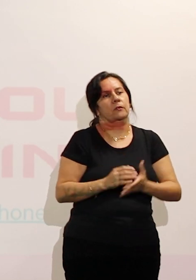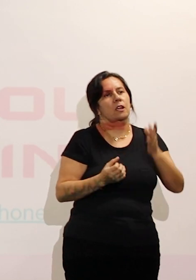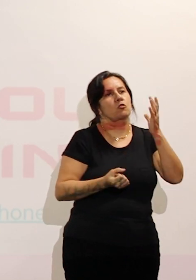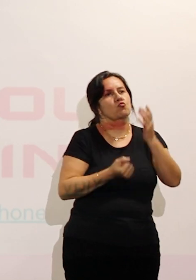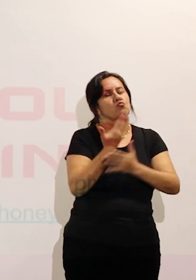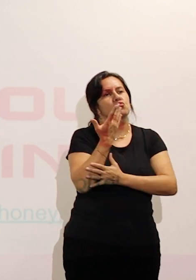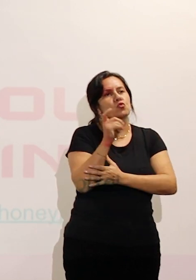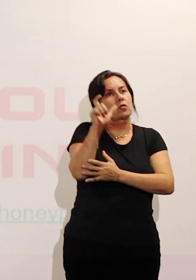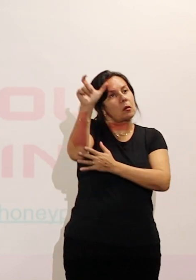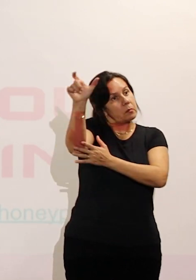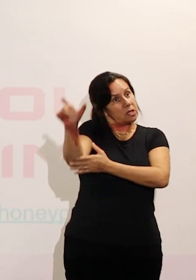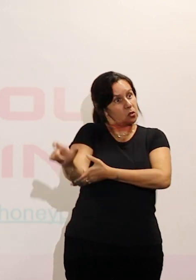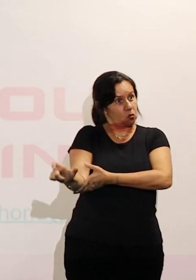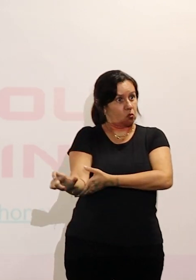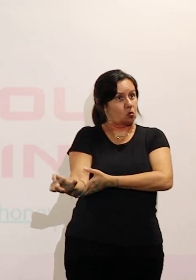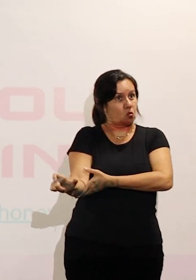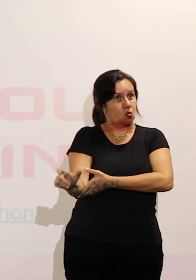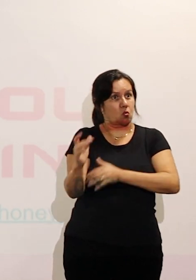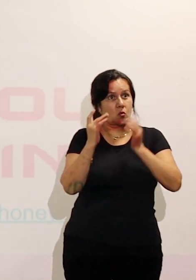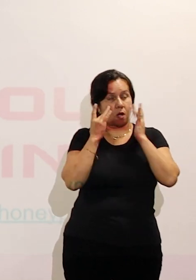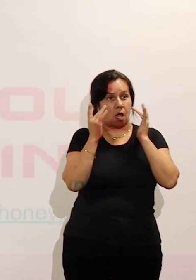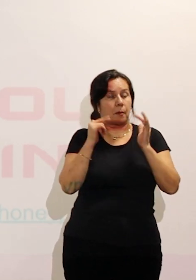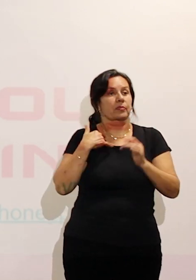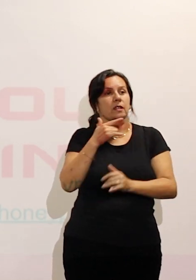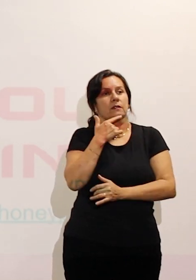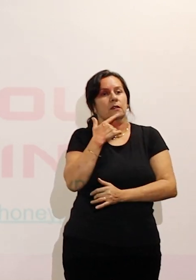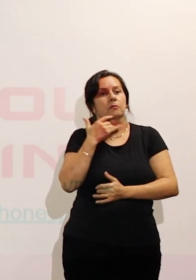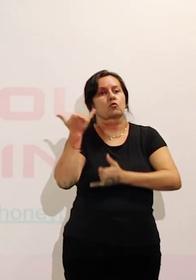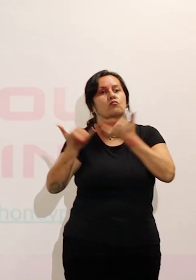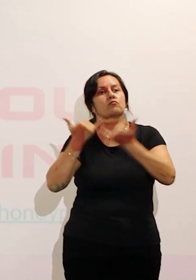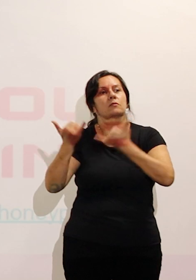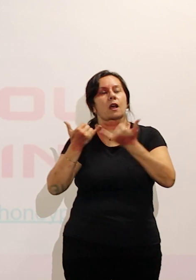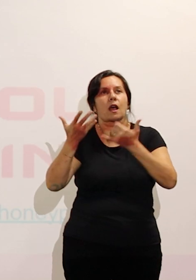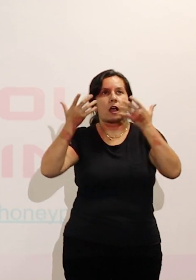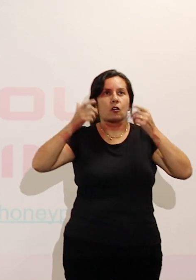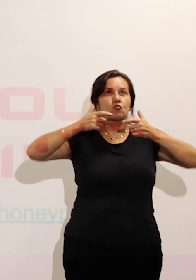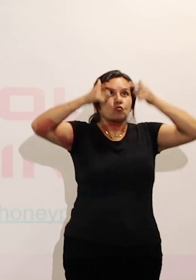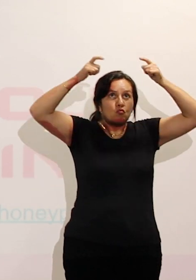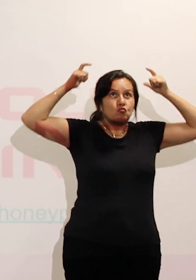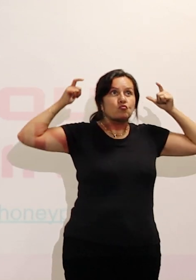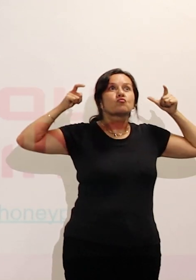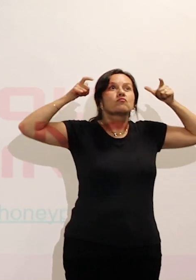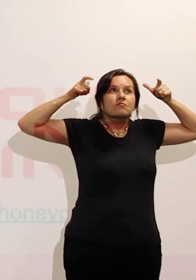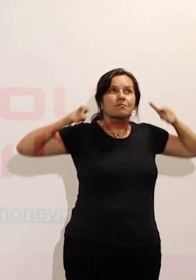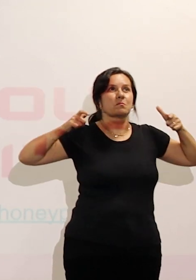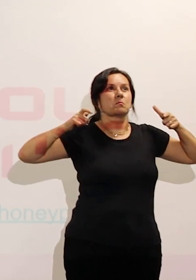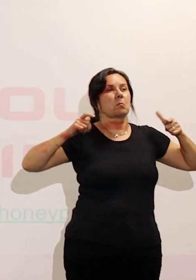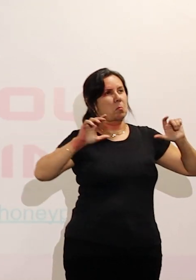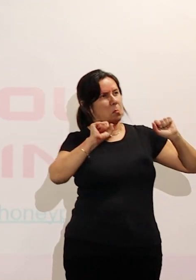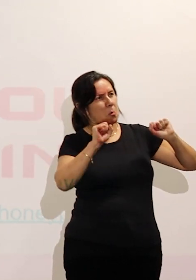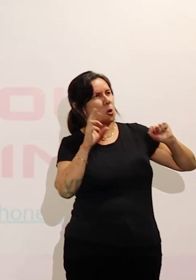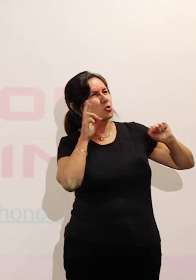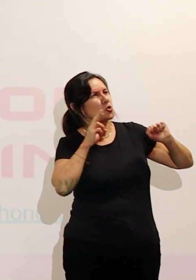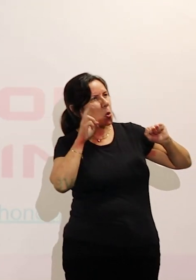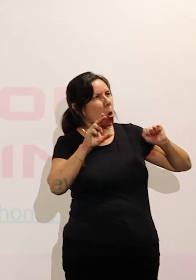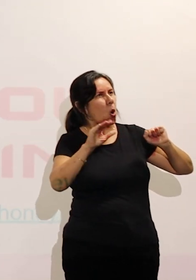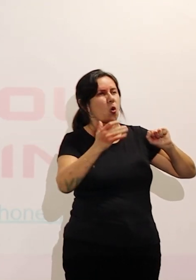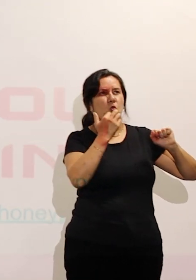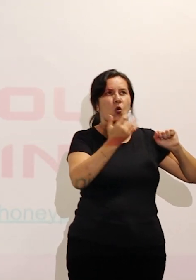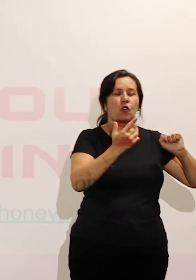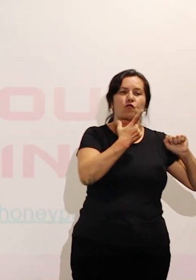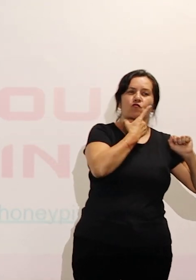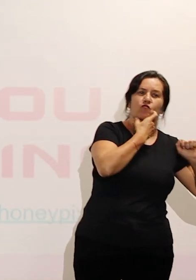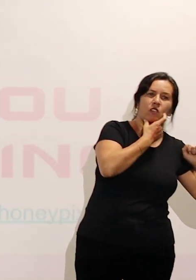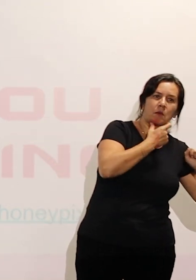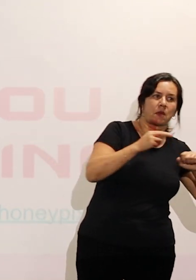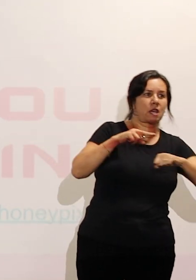da personagem, e a gente ficava brincando com ela, será que vale a pena botar um chapéu? Será que o vestido pode ser rosa? Ou será que o vestido vai ser